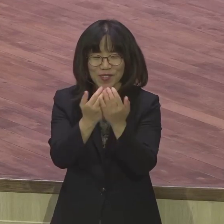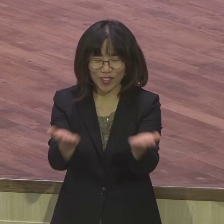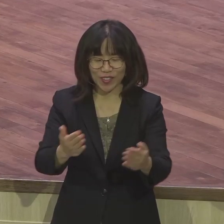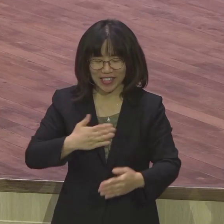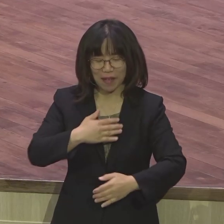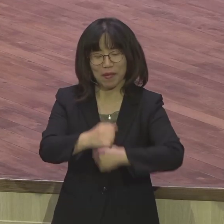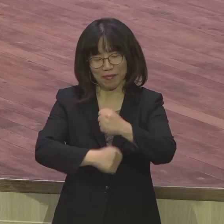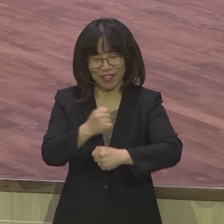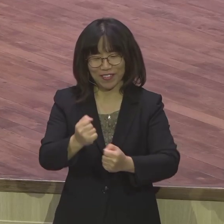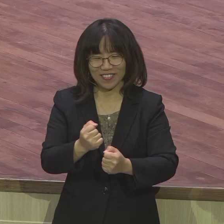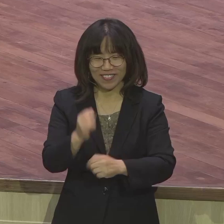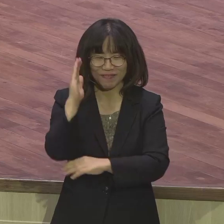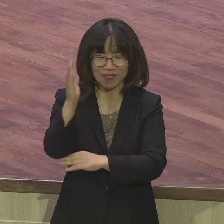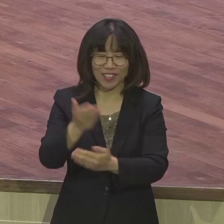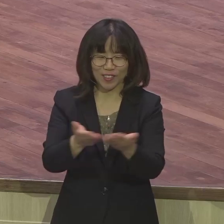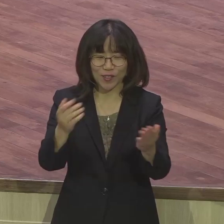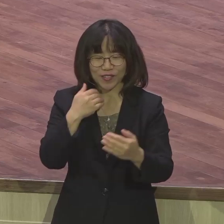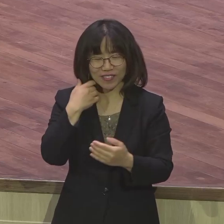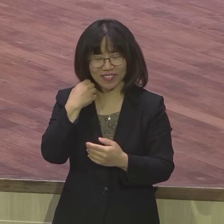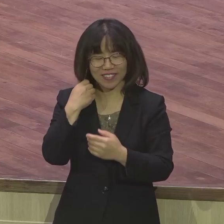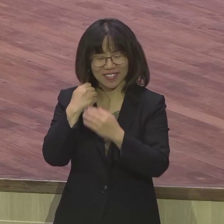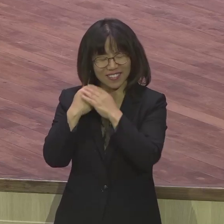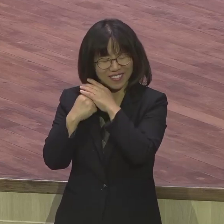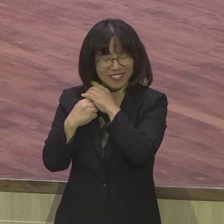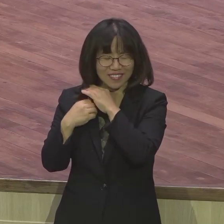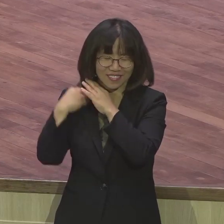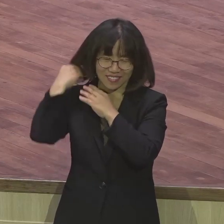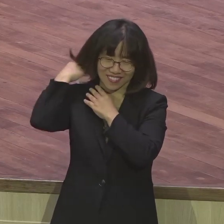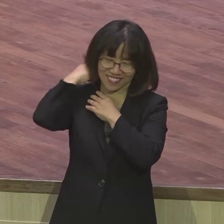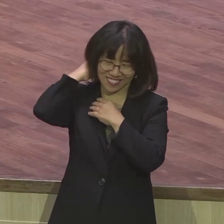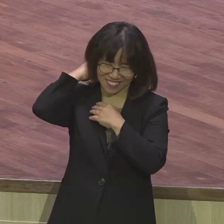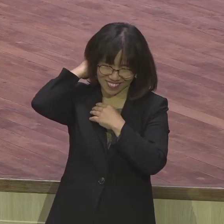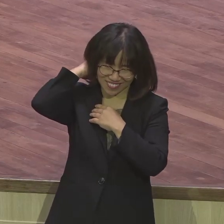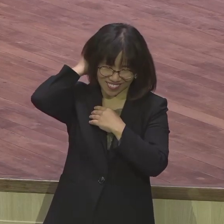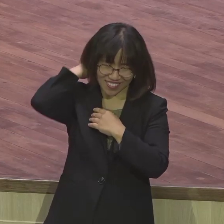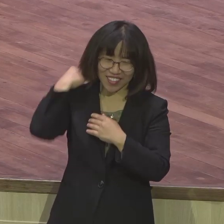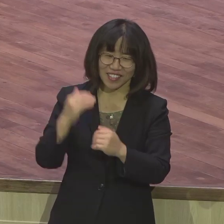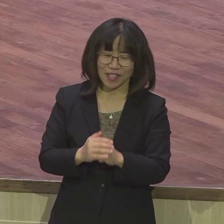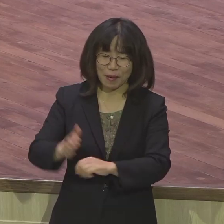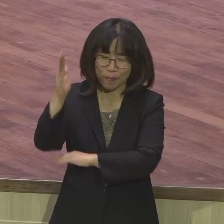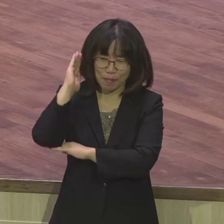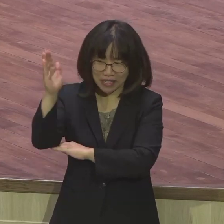그래서 뭐 본문의 내용하고 좀 다르다 뭐 그렇게 얘기하지 마세요. 이